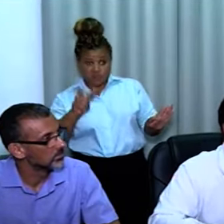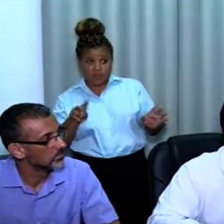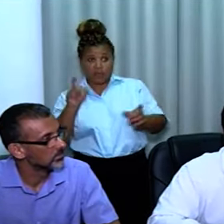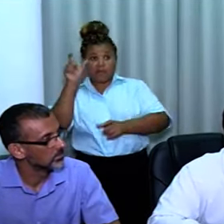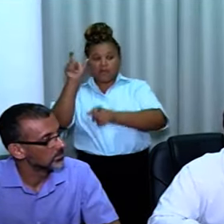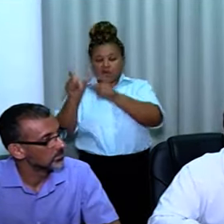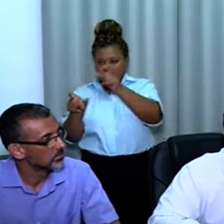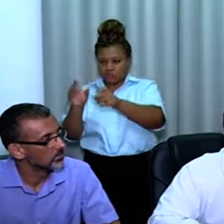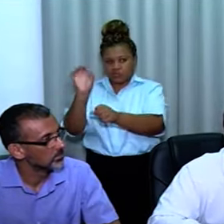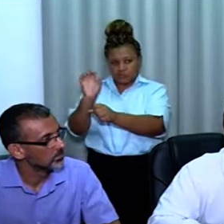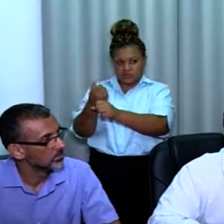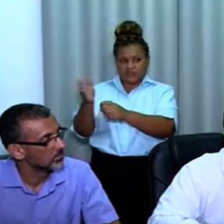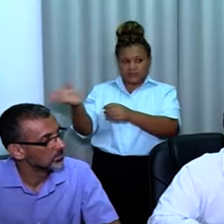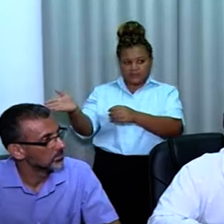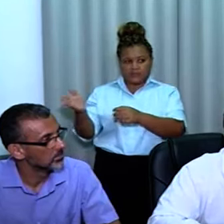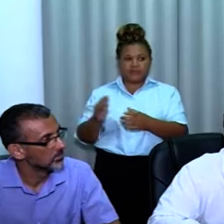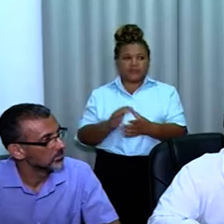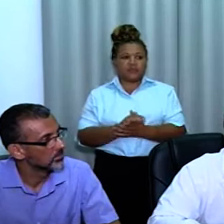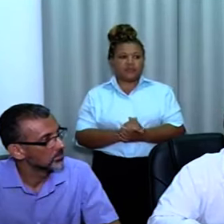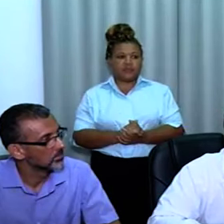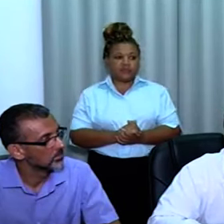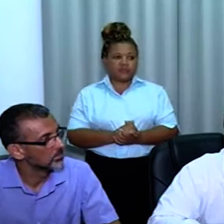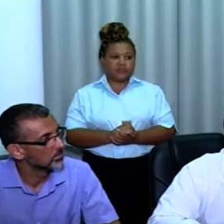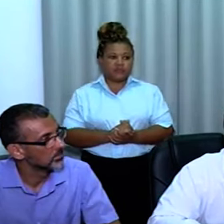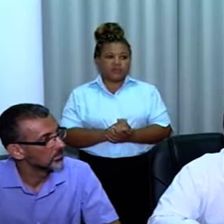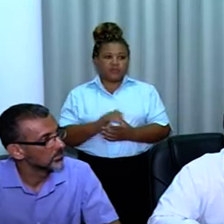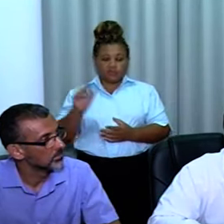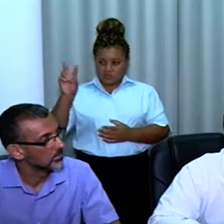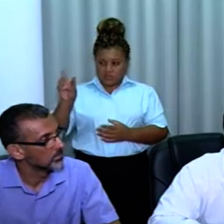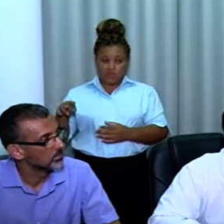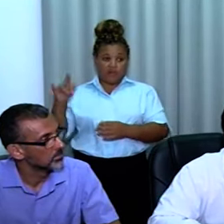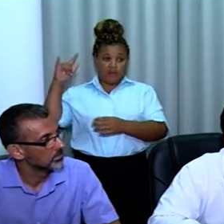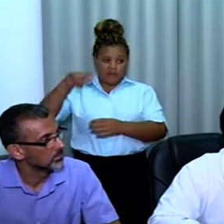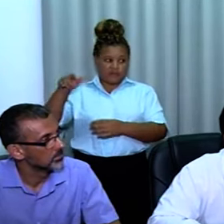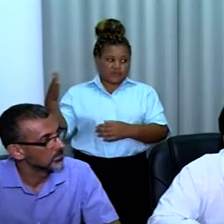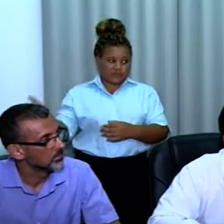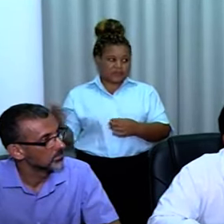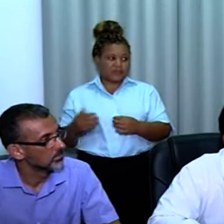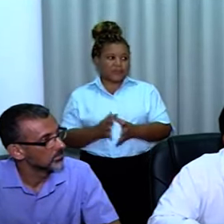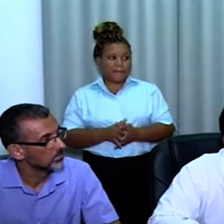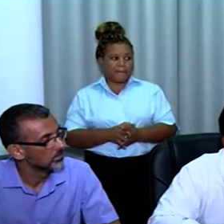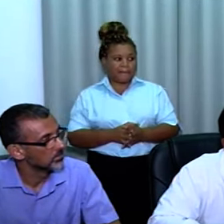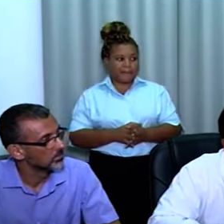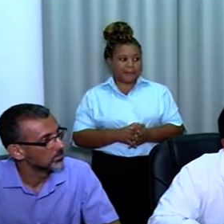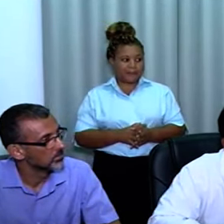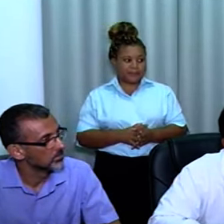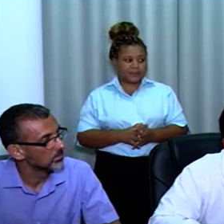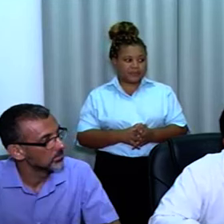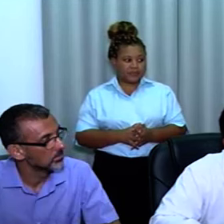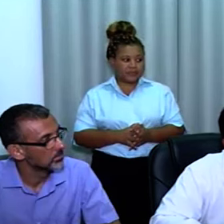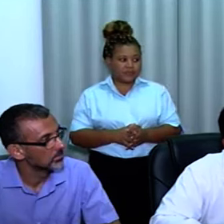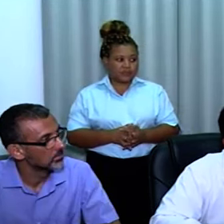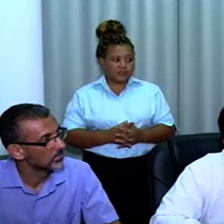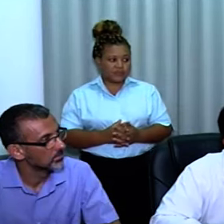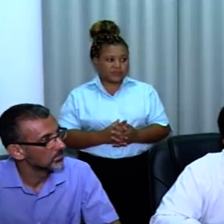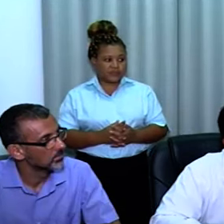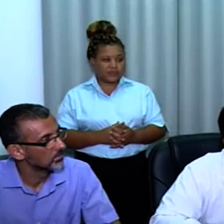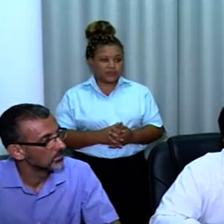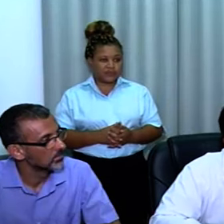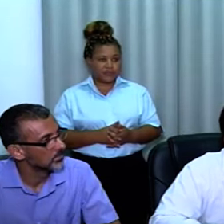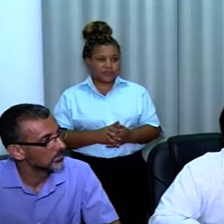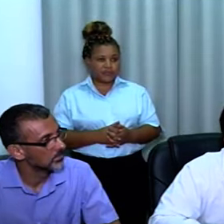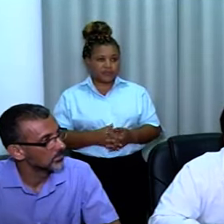Si vous bénéficiez de ce petit monde qui n'est pas à cause de créole, si vous êtes capable de donner un summary of the current situation right